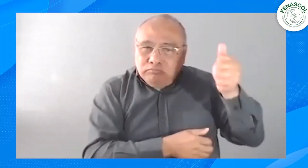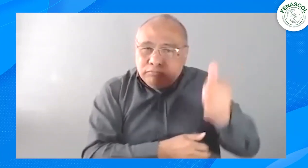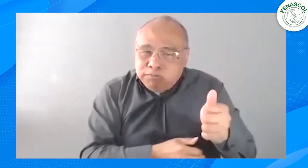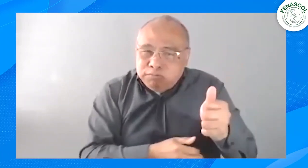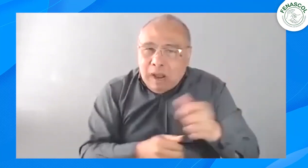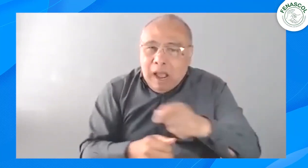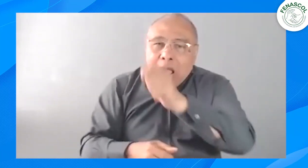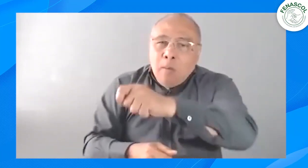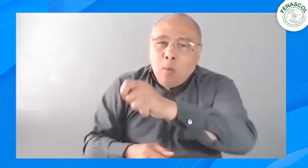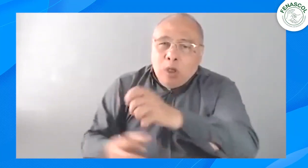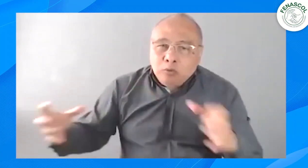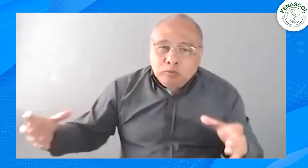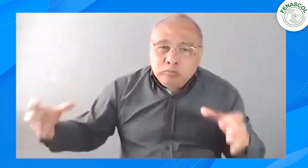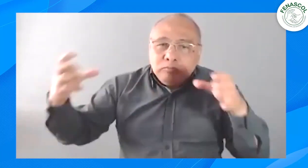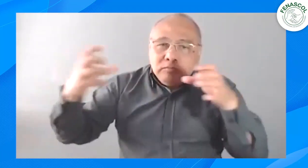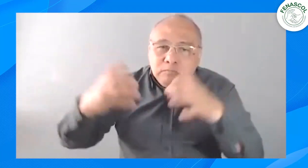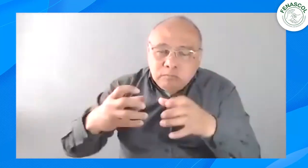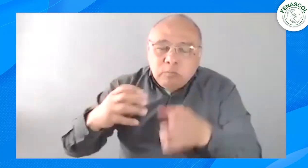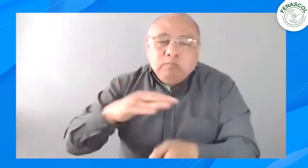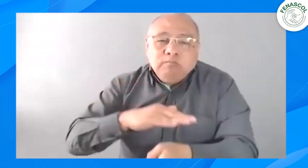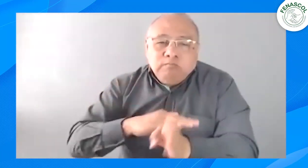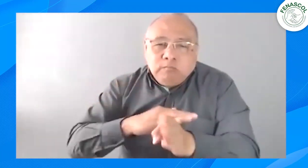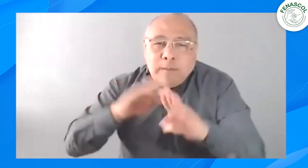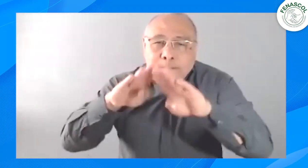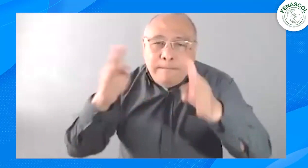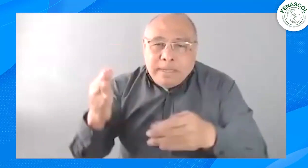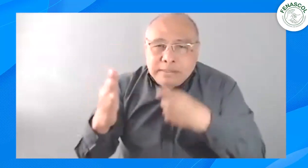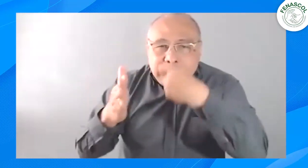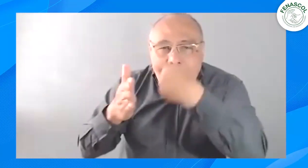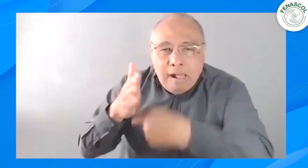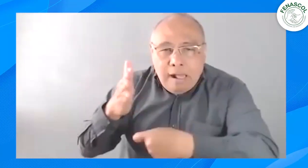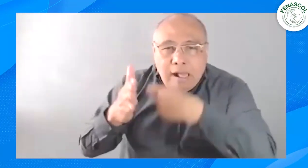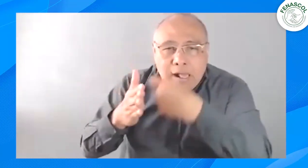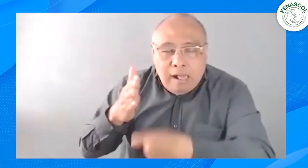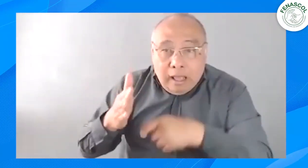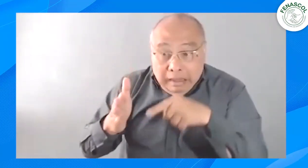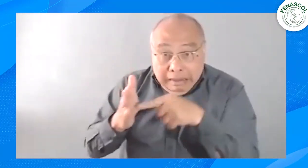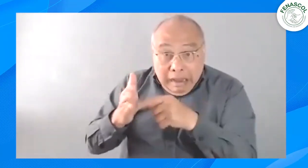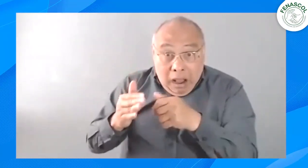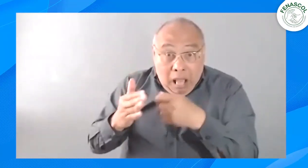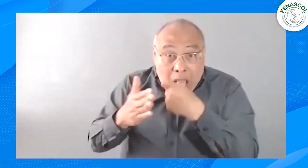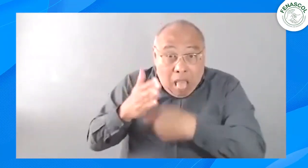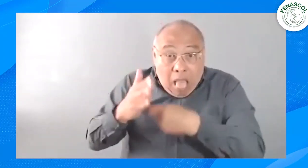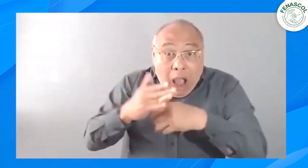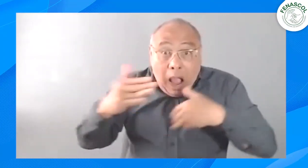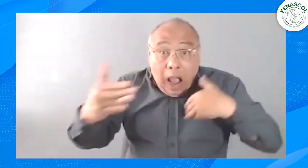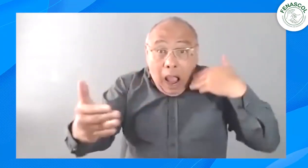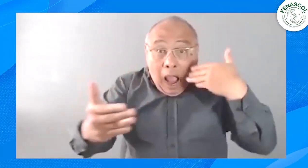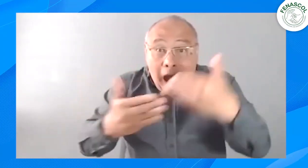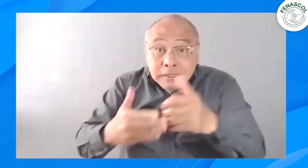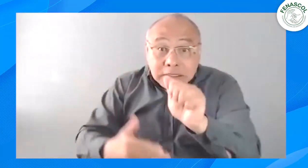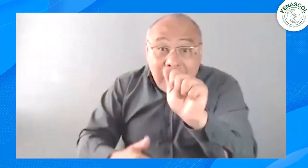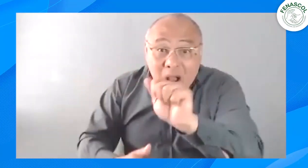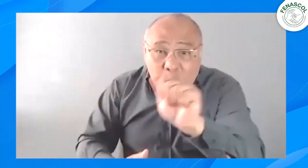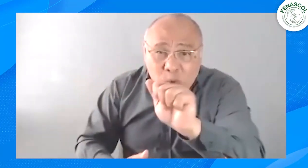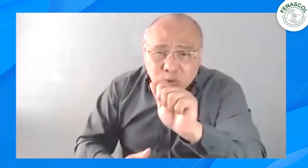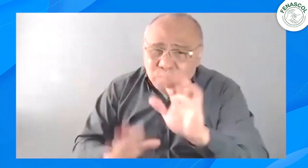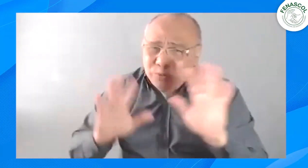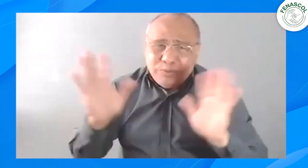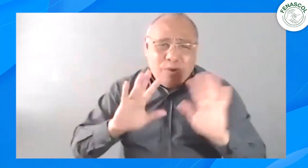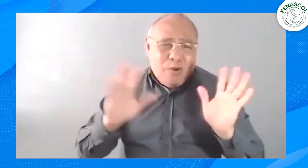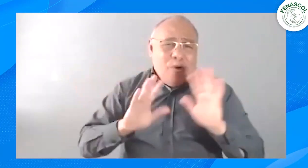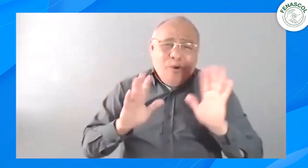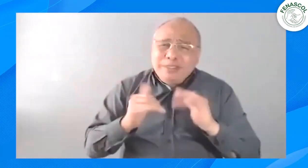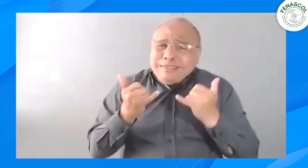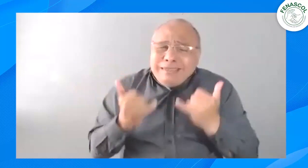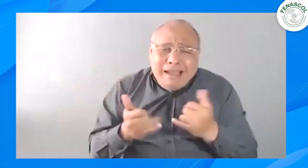mesa que nos sentemos desde los asesores jurídicos de la a nsv con los asesores jurídicos de frenas col para que se